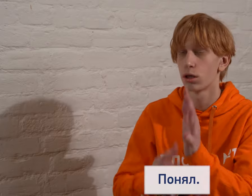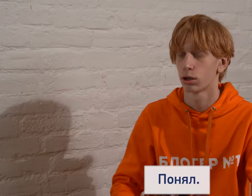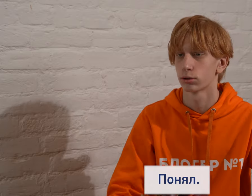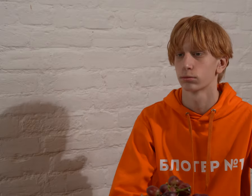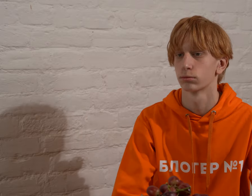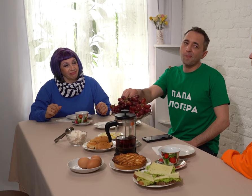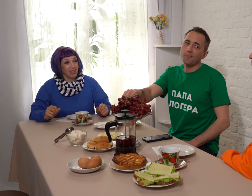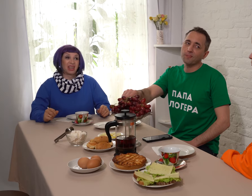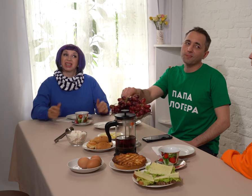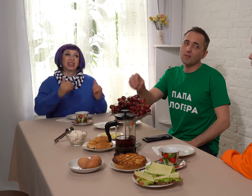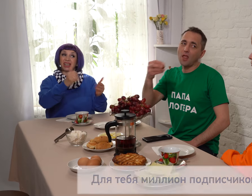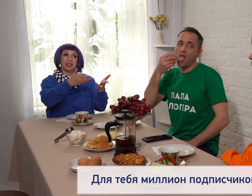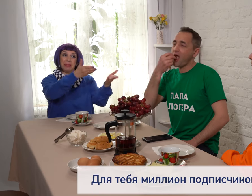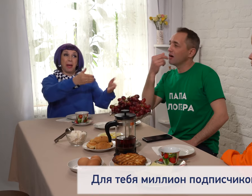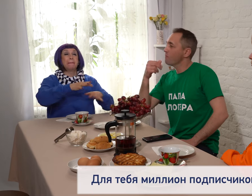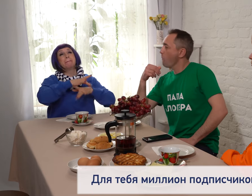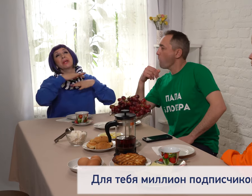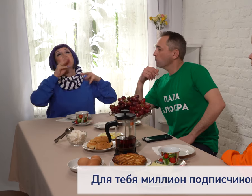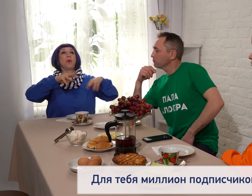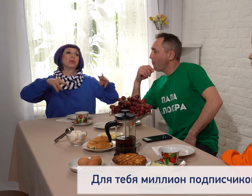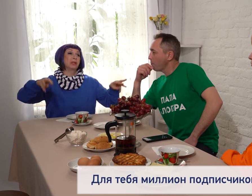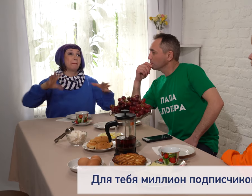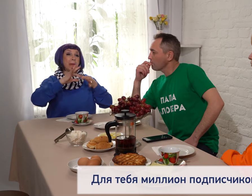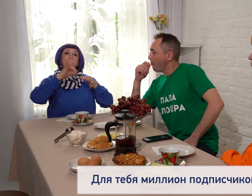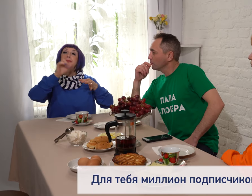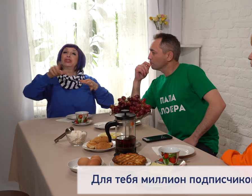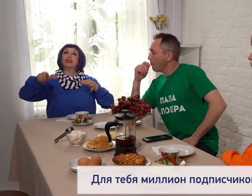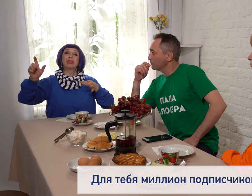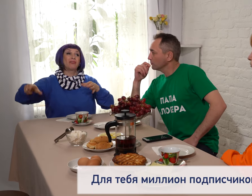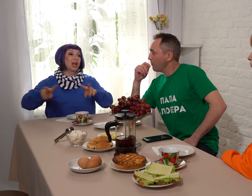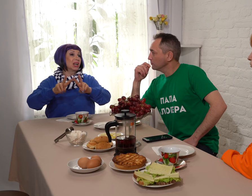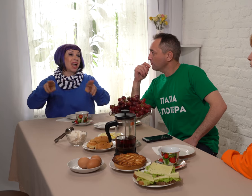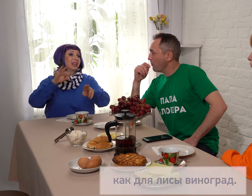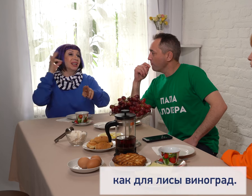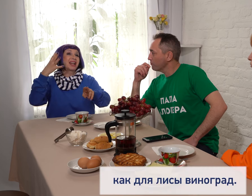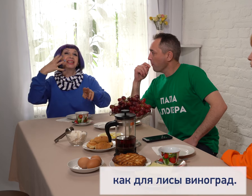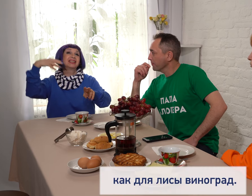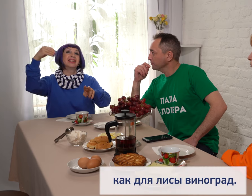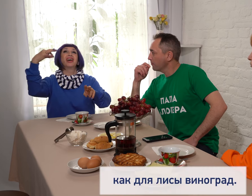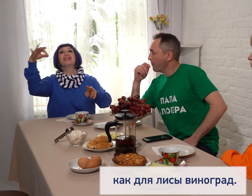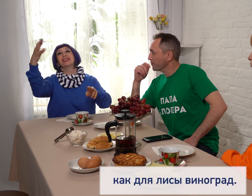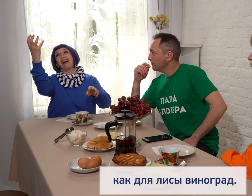Понял. Для тебя миллион подписчиков, как для лисы